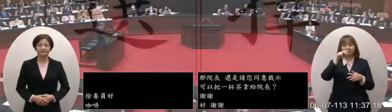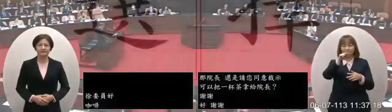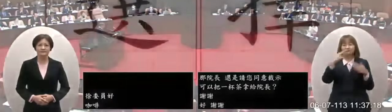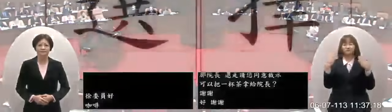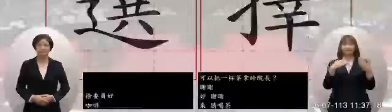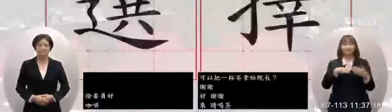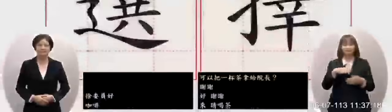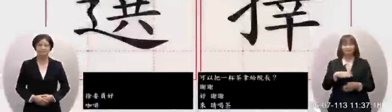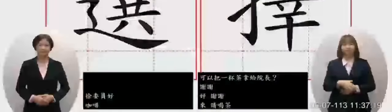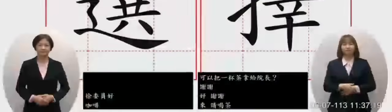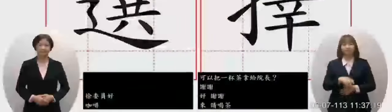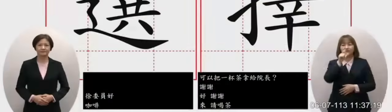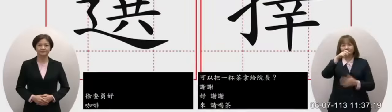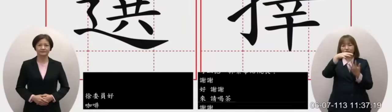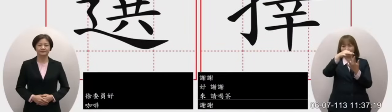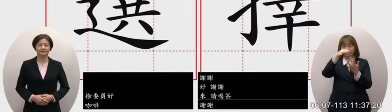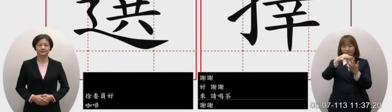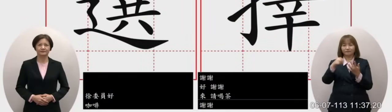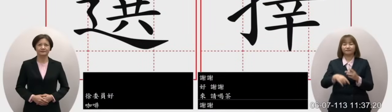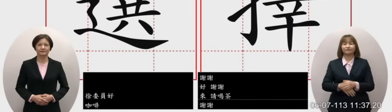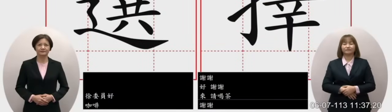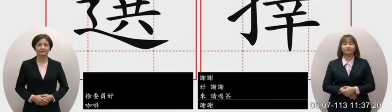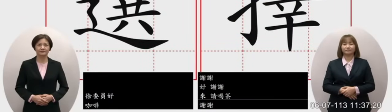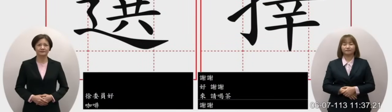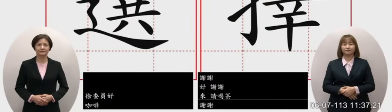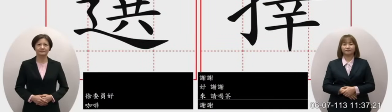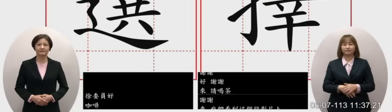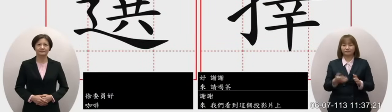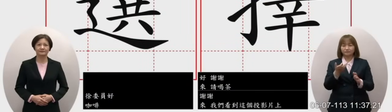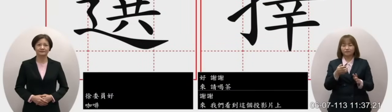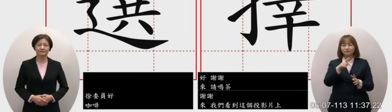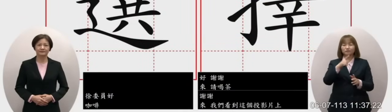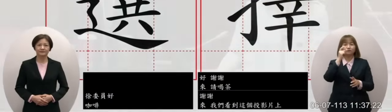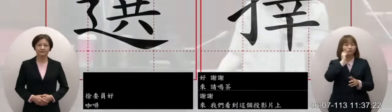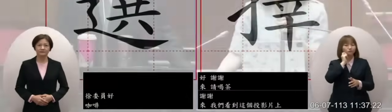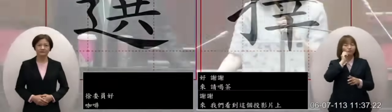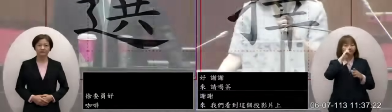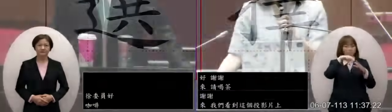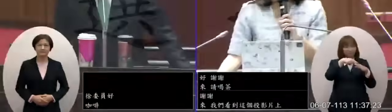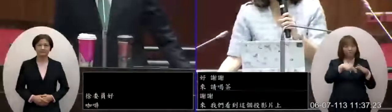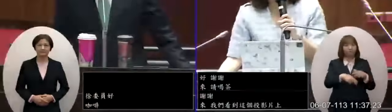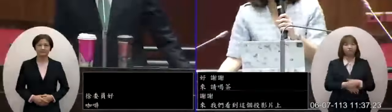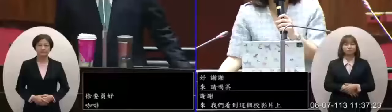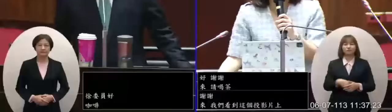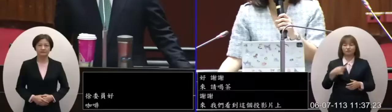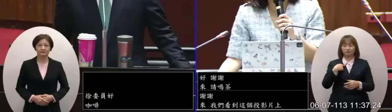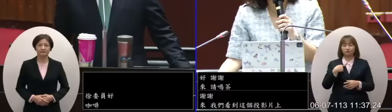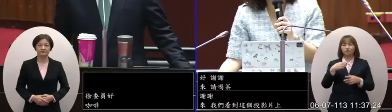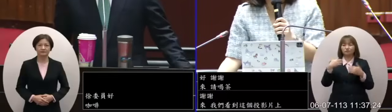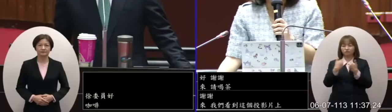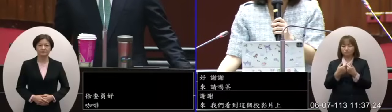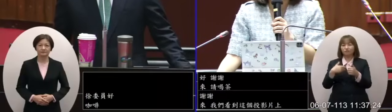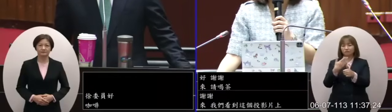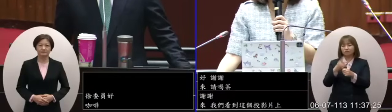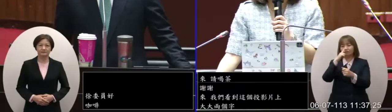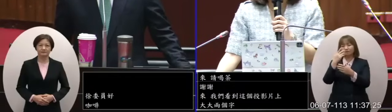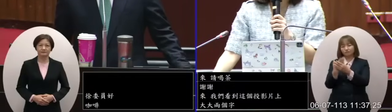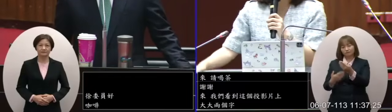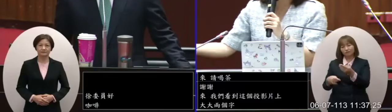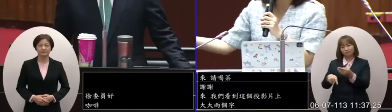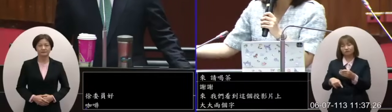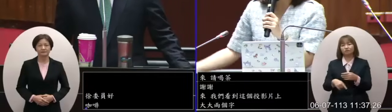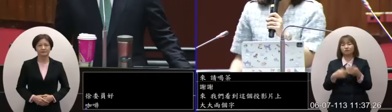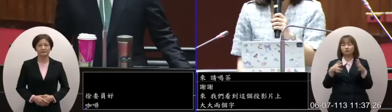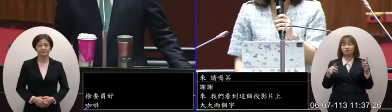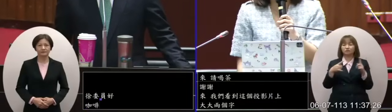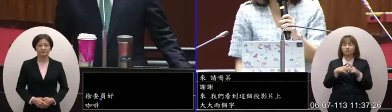很明白，叫做选择哈。院长，刚刚您说您喜欢喝咖啡，那我呢却给了您一杯茶。很